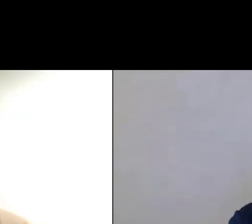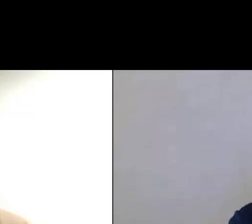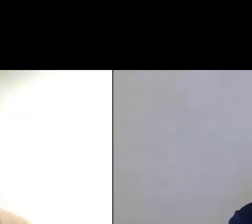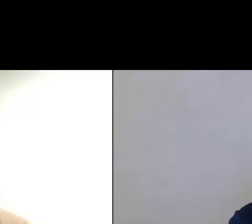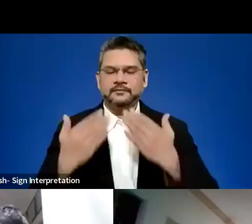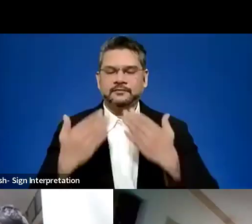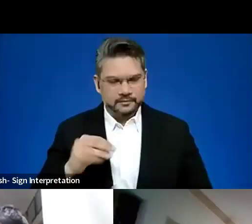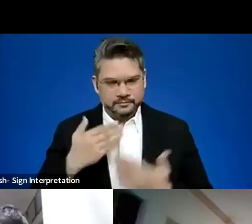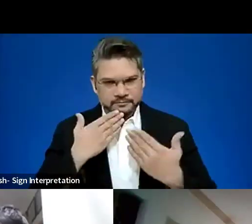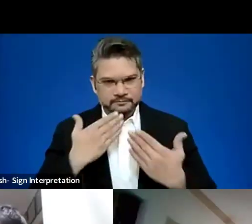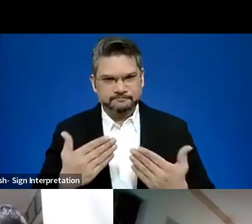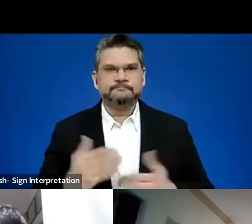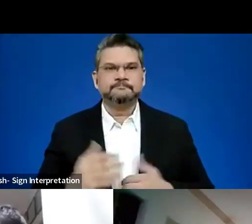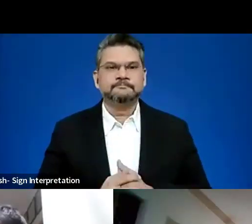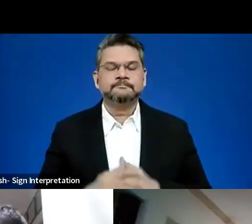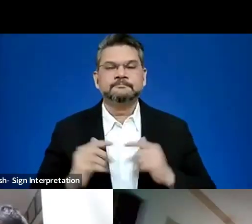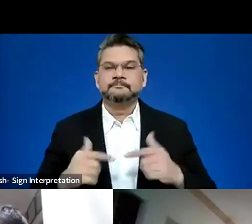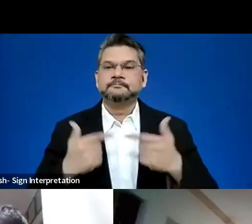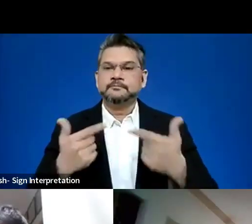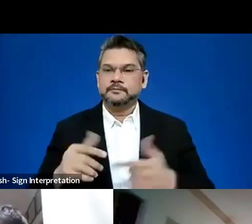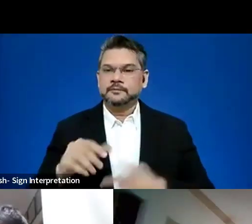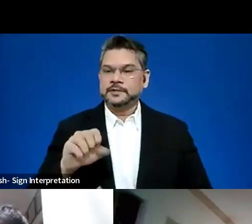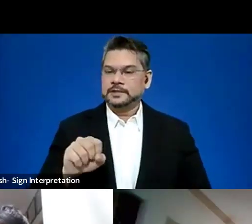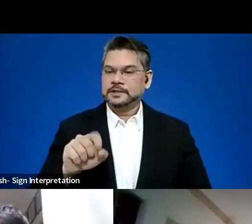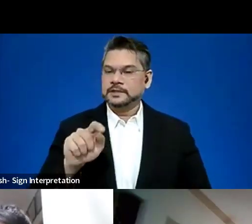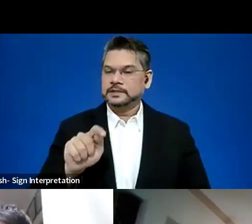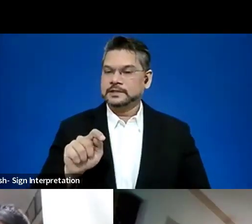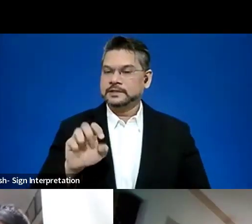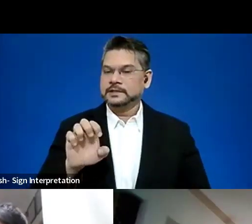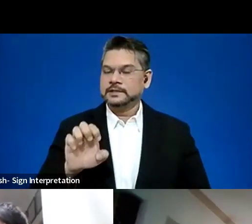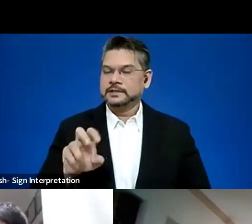哦，非常感谢耶妮。